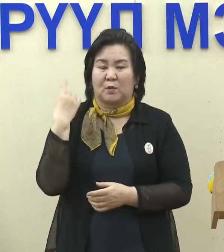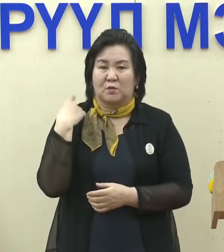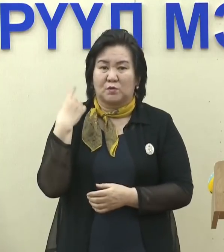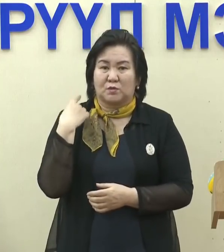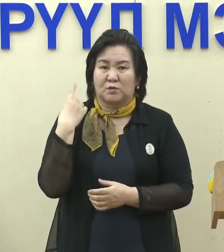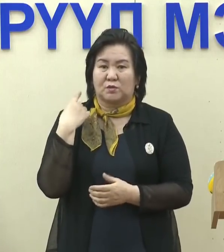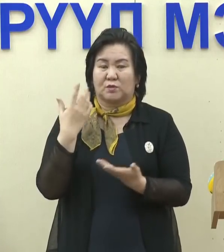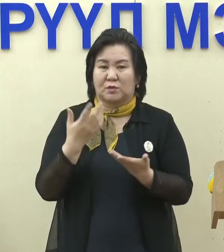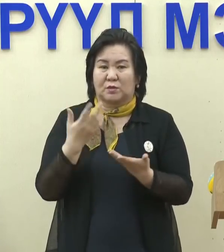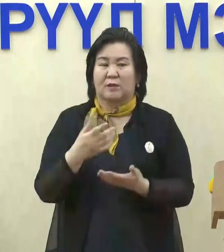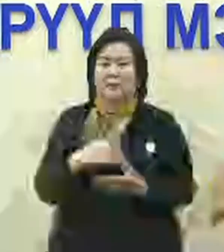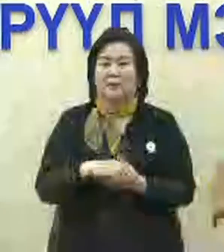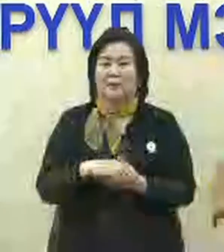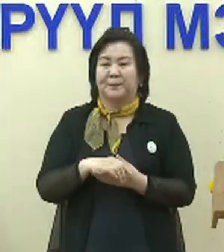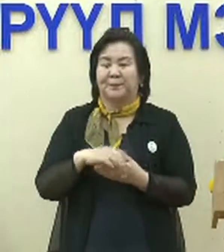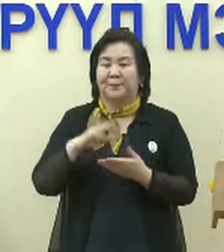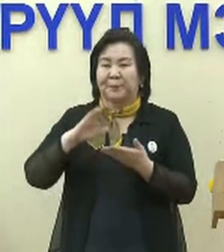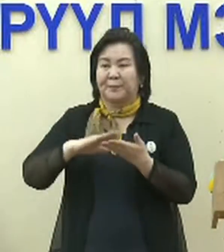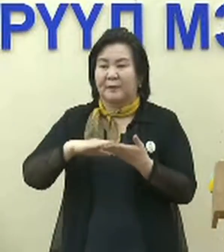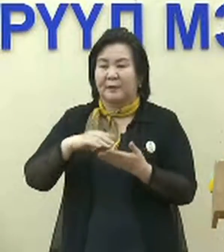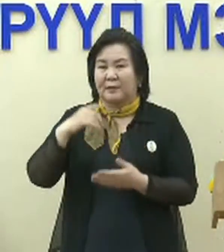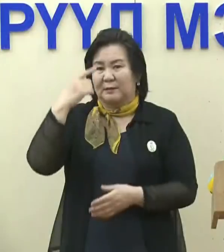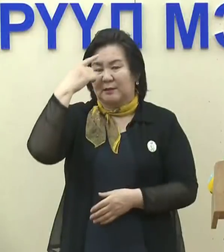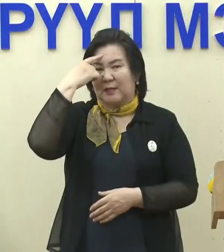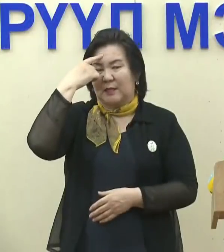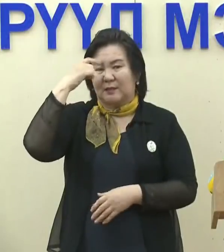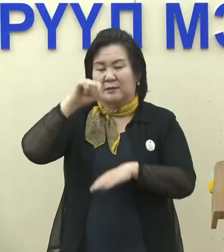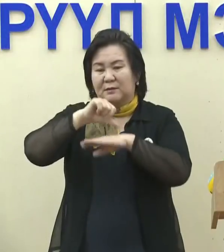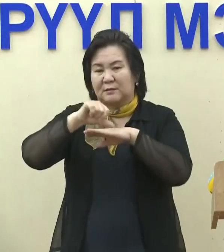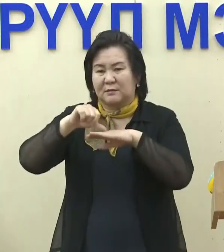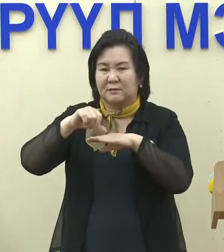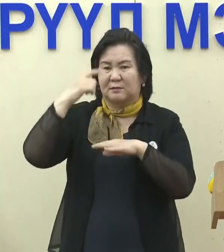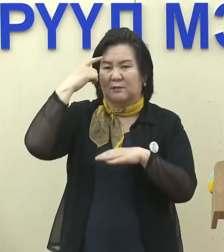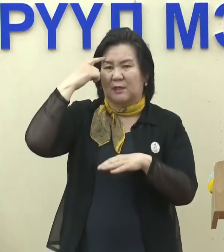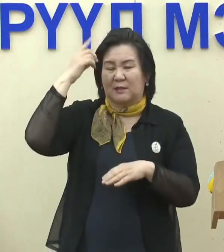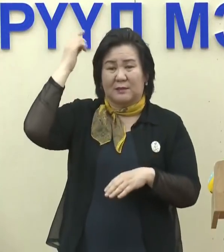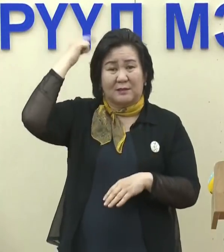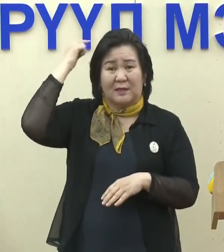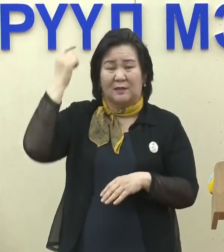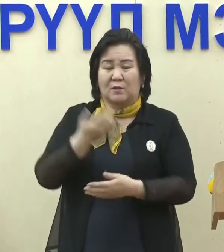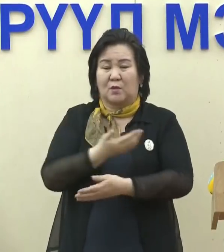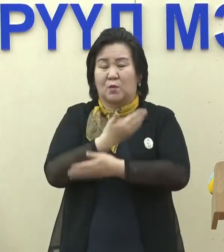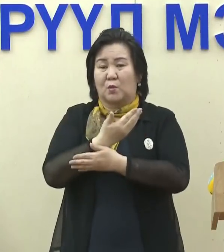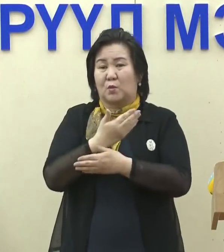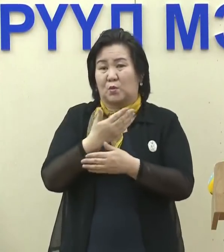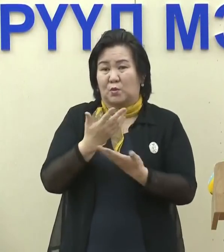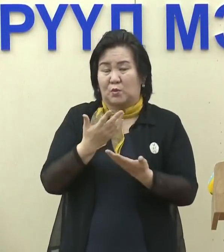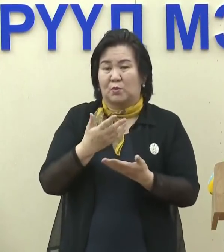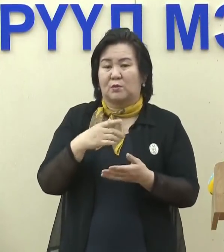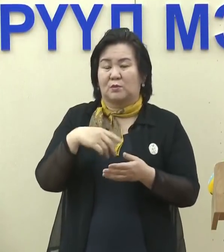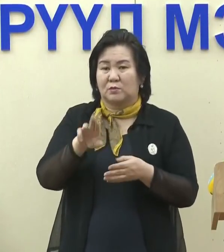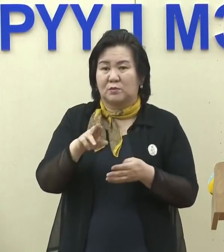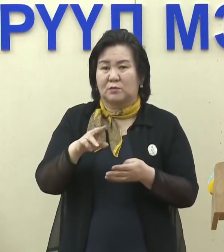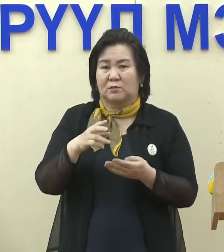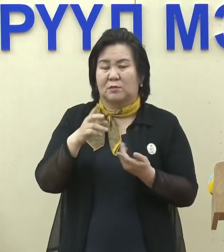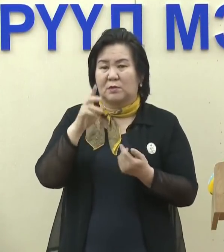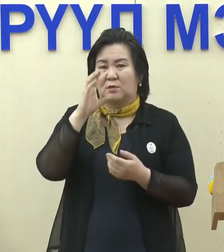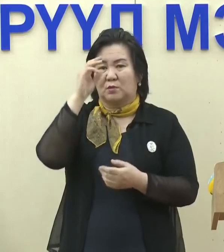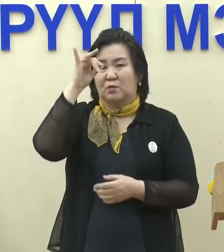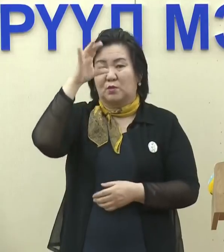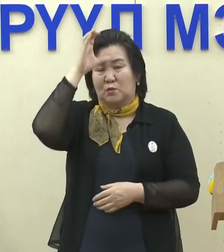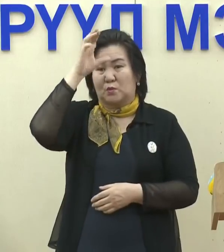сэтгүүлч асууж исэн тэр тарих зүрхний эмгэгтэй хүн эмгэгтэй энэ хүүхэд маань бол тэр турк усын